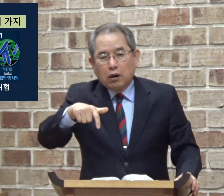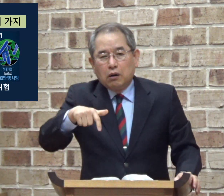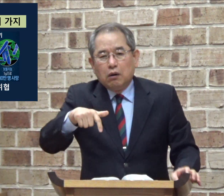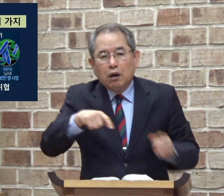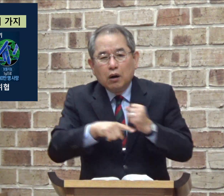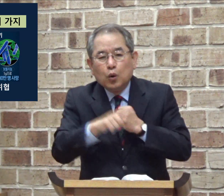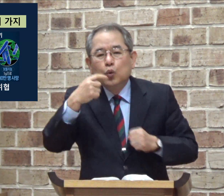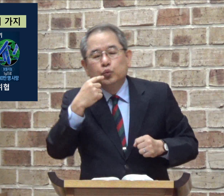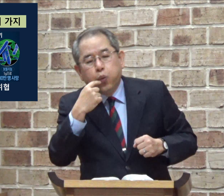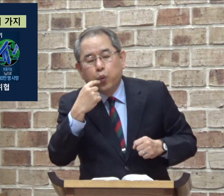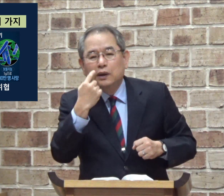생화학 무기.